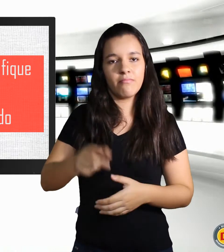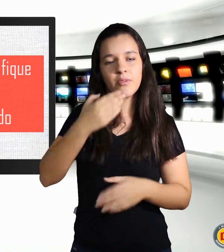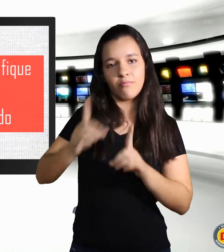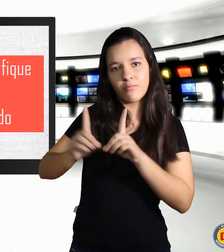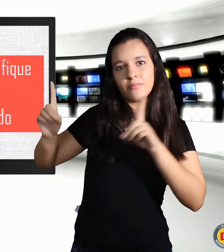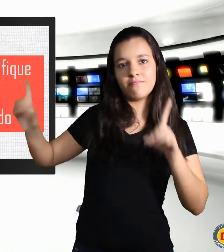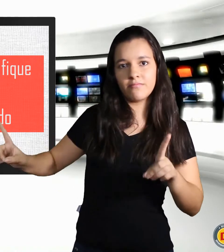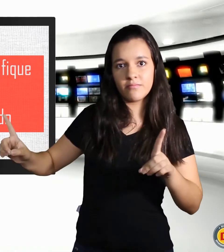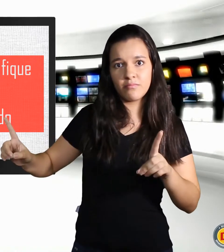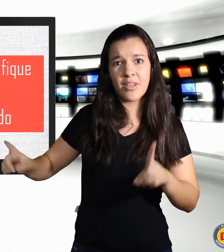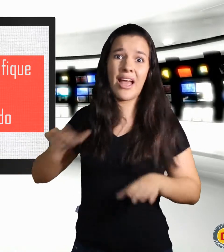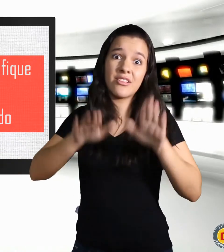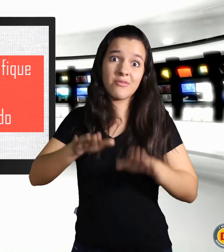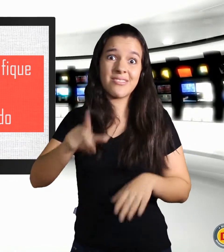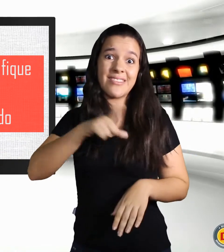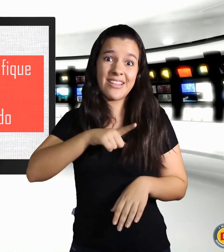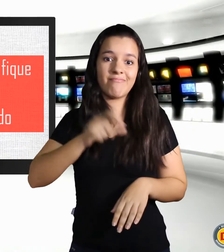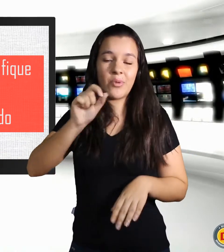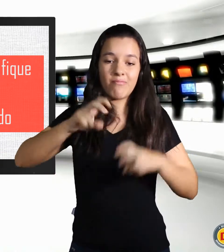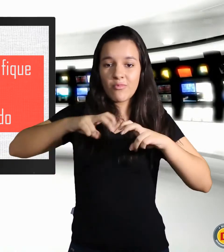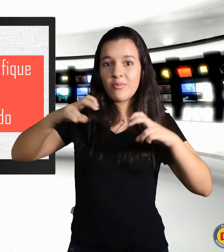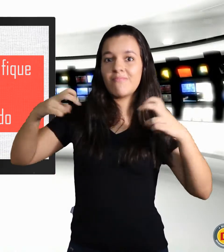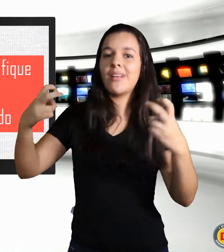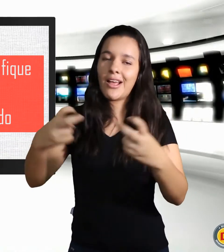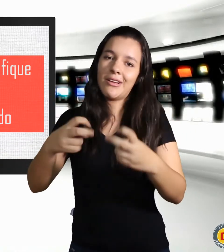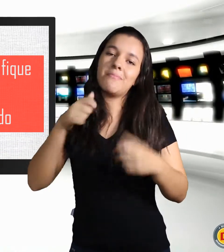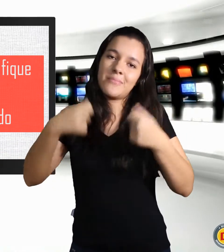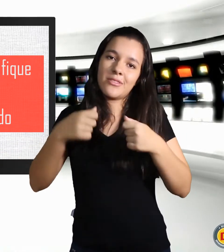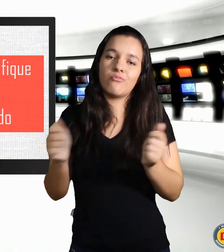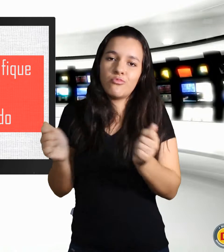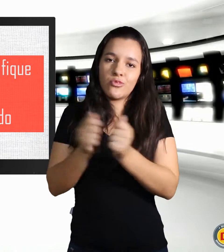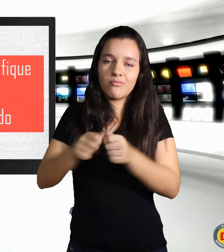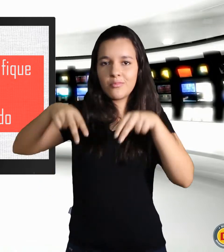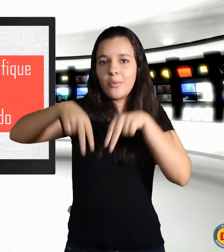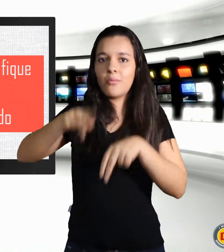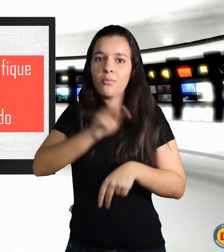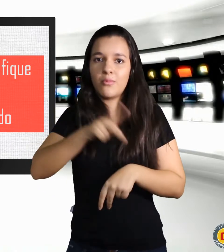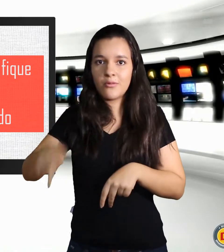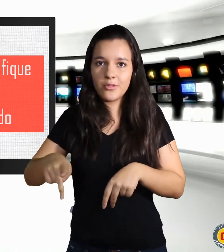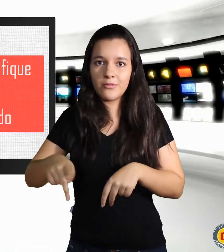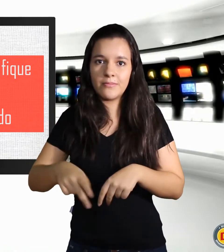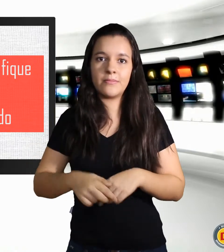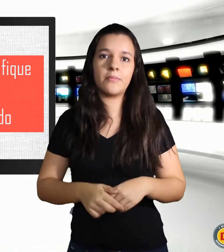dele na sala. Salvo nos casos em que a turma estiver organizada em círculos, grupos ou em situações